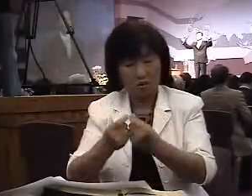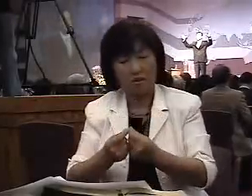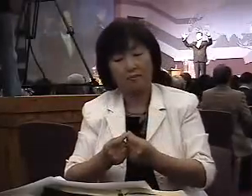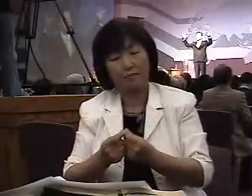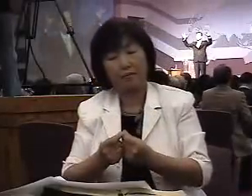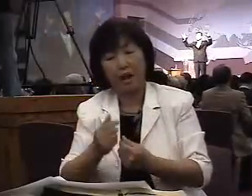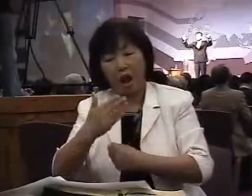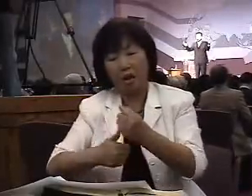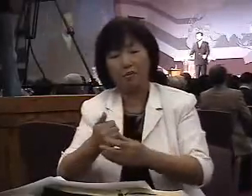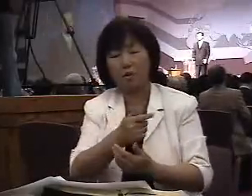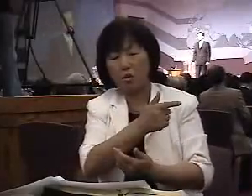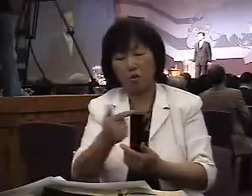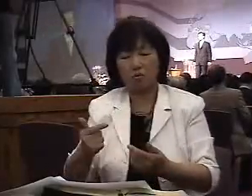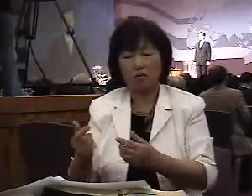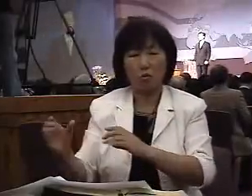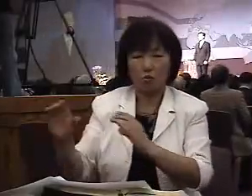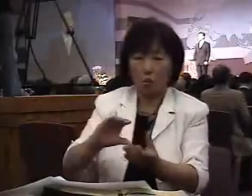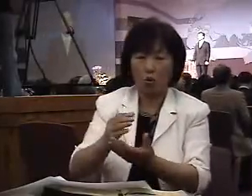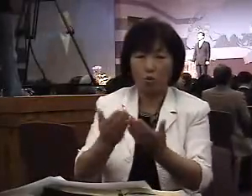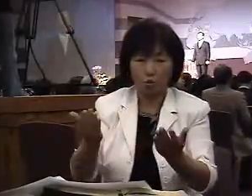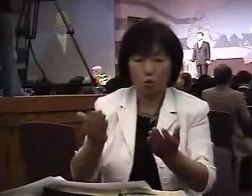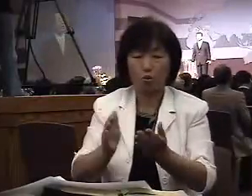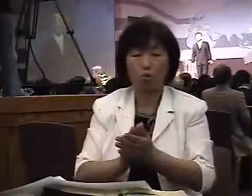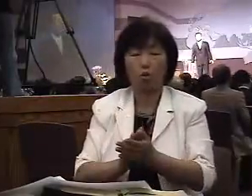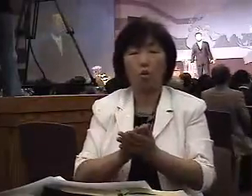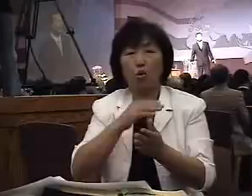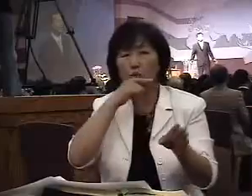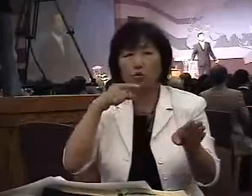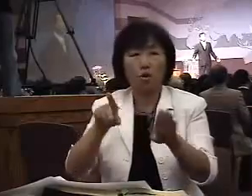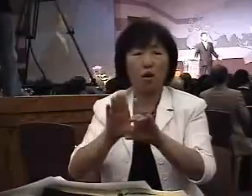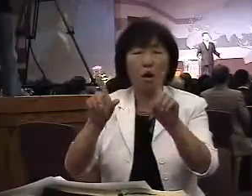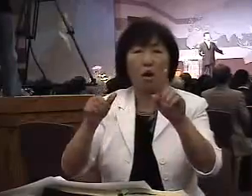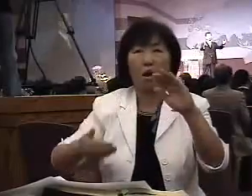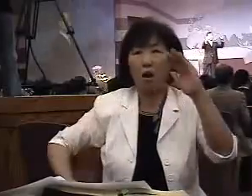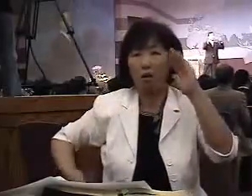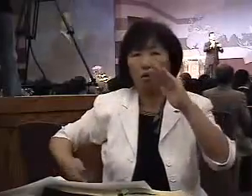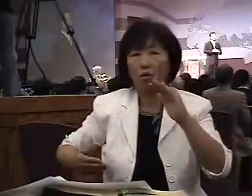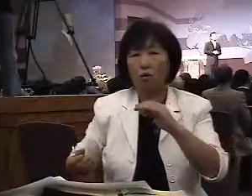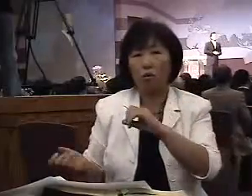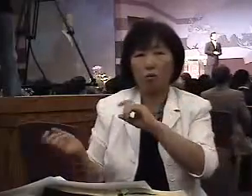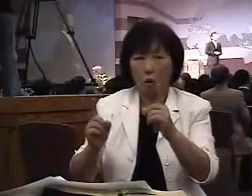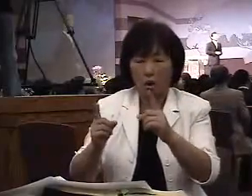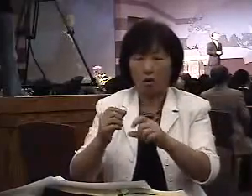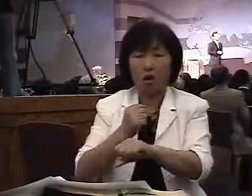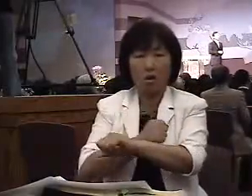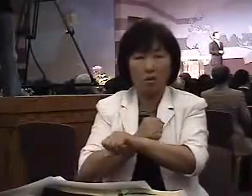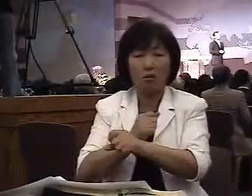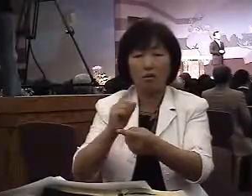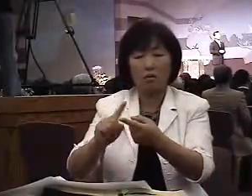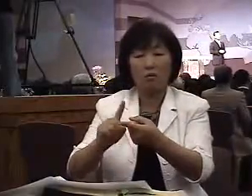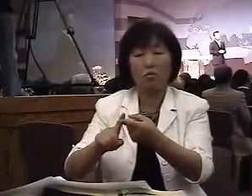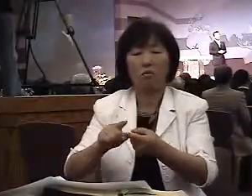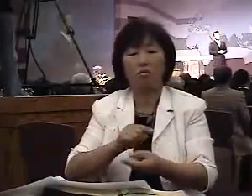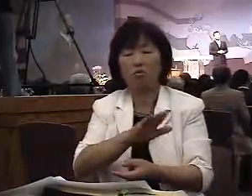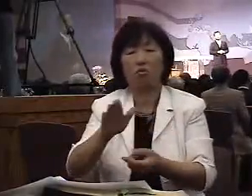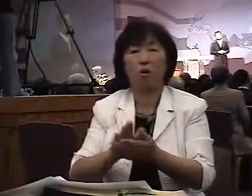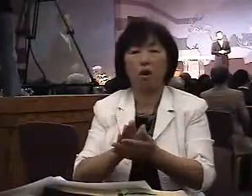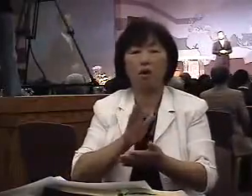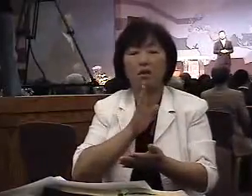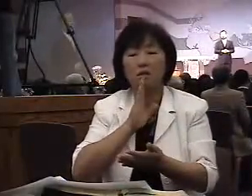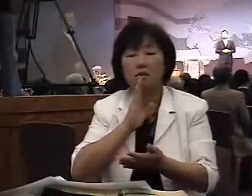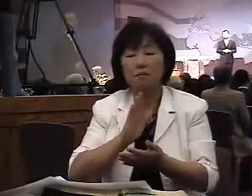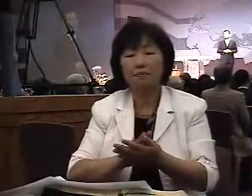하나님께서 엄청나게 부어주셨고 주일학교를 이렇게 부흥하게 하셨는데 우리가